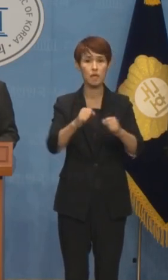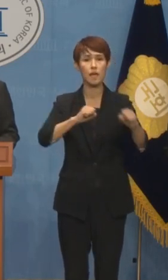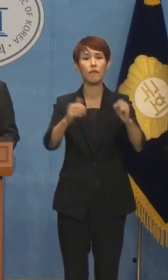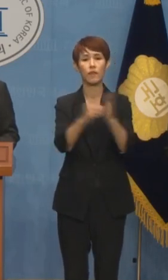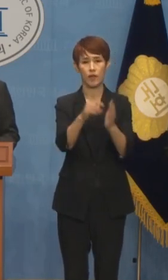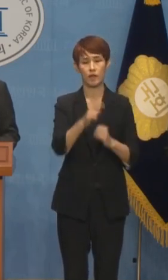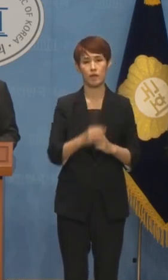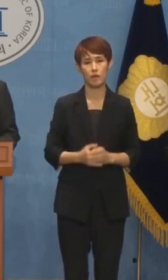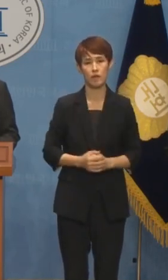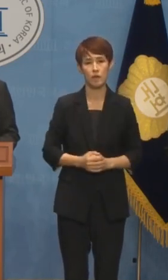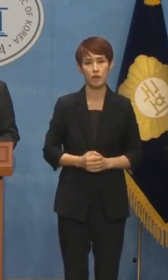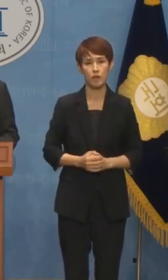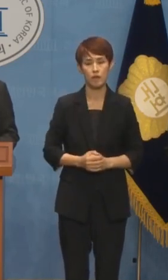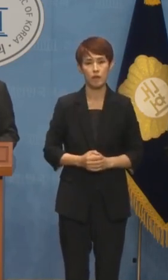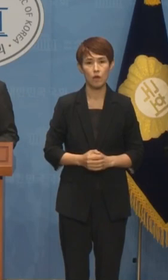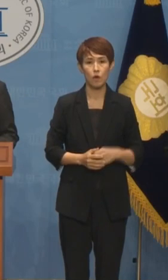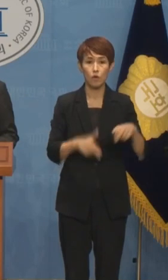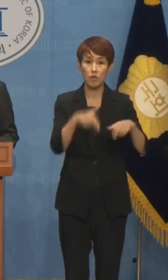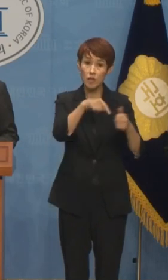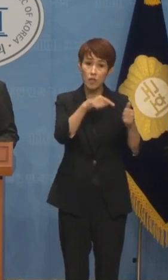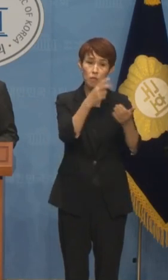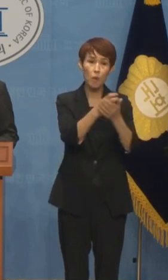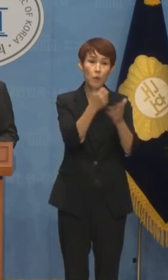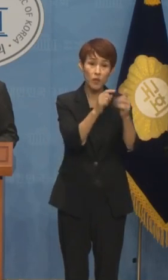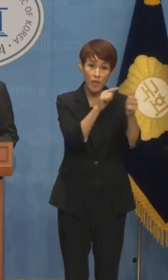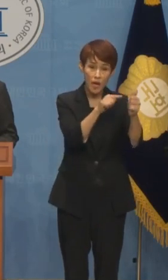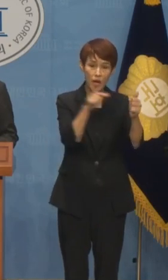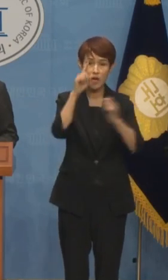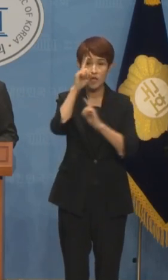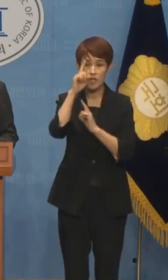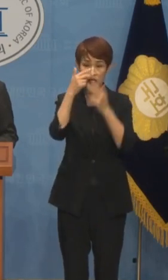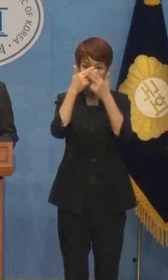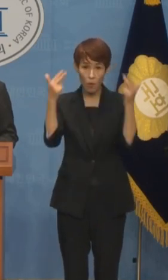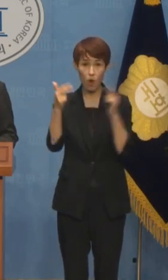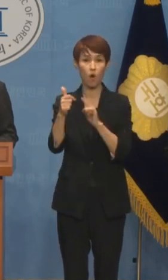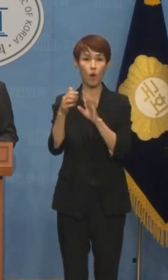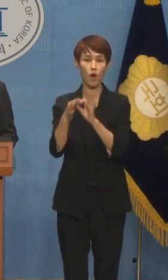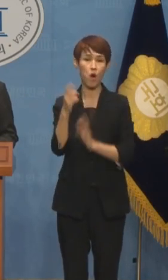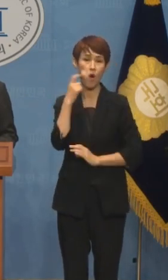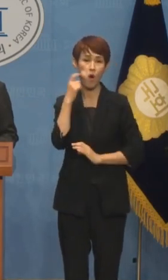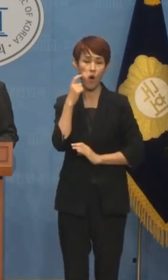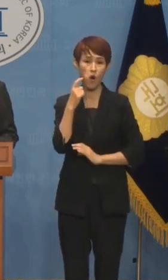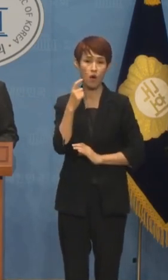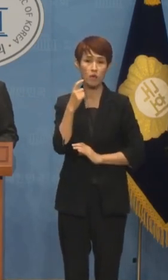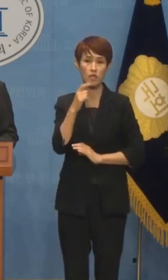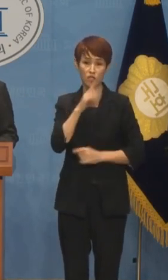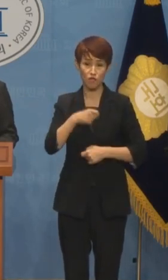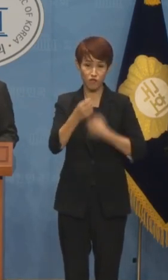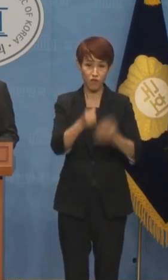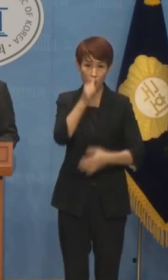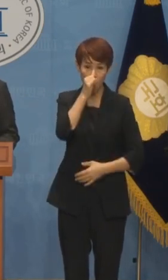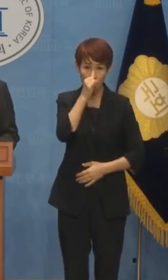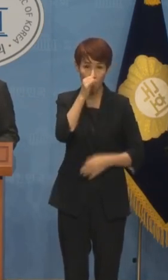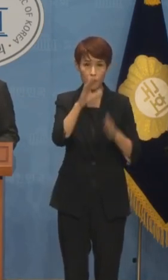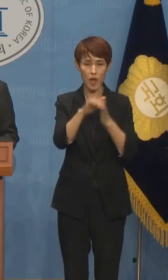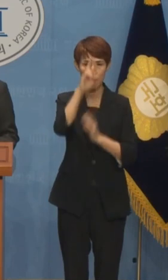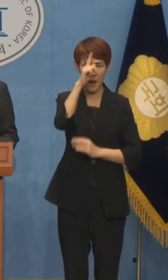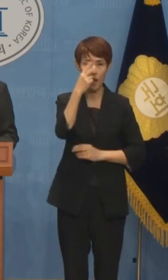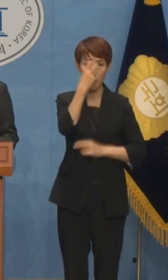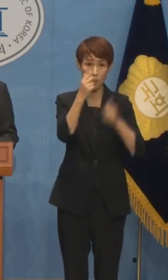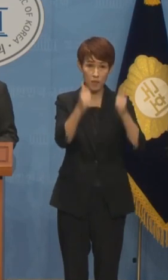것입니다. 나아가 조모 변호사를 통해 이재명 대표에 관한 허위 진술을 회유했다면 박 검사는